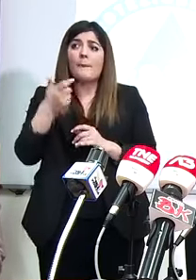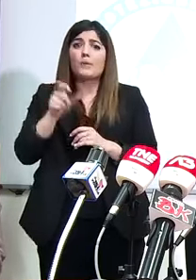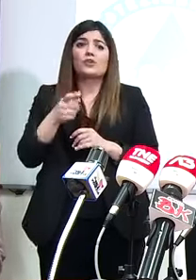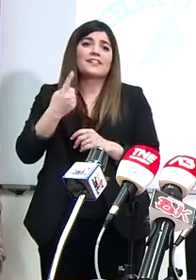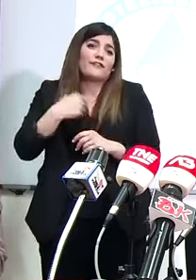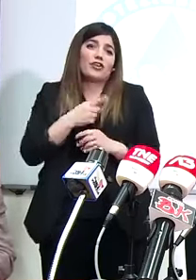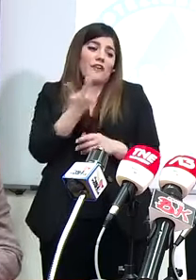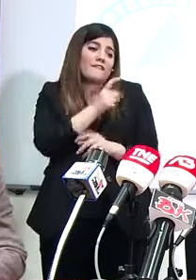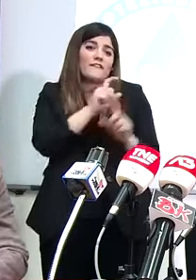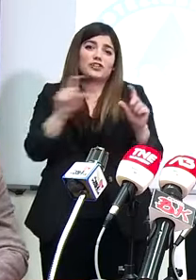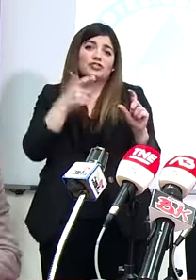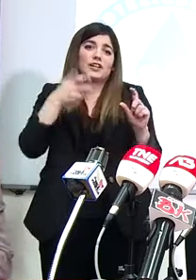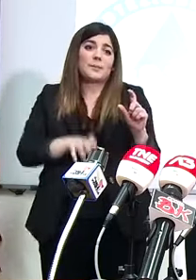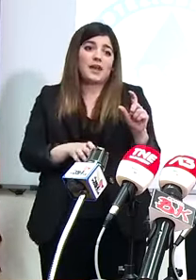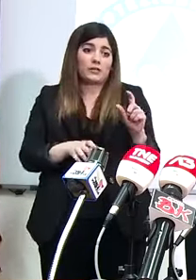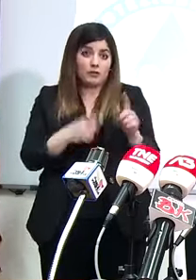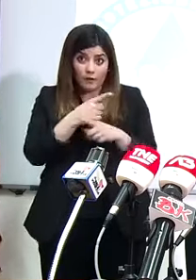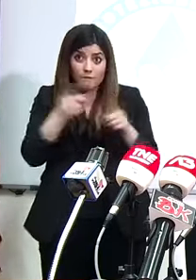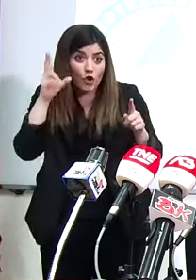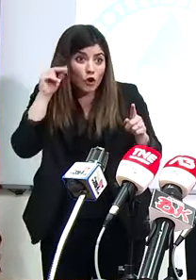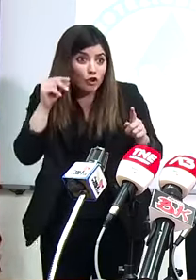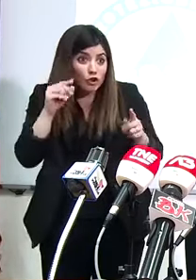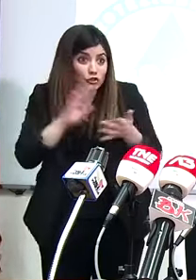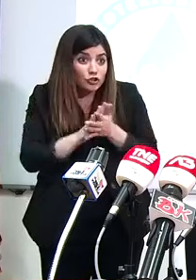europeo no qualcuno